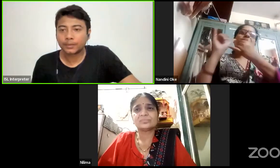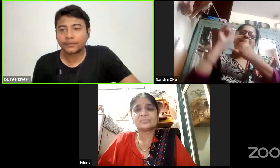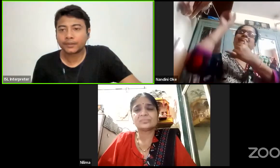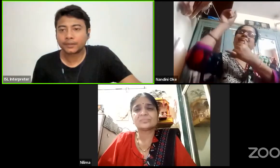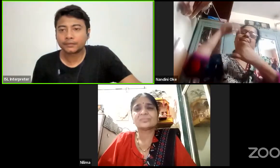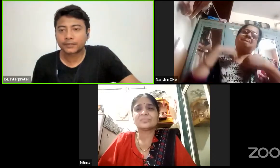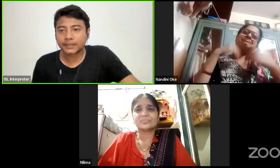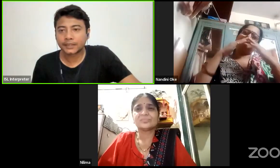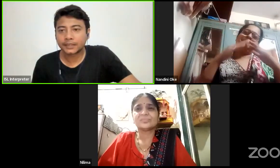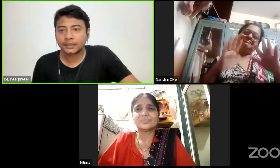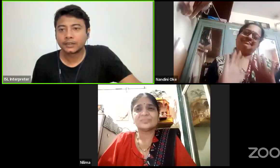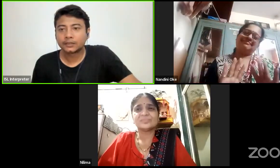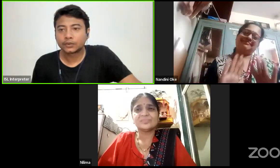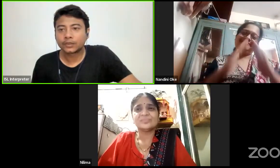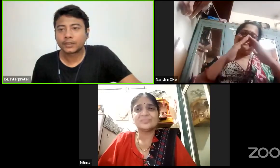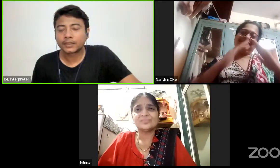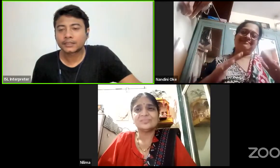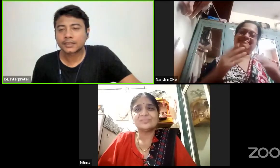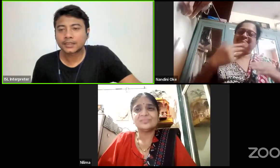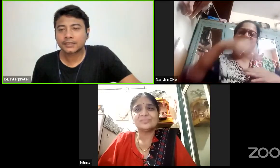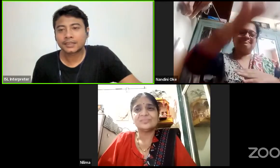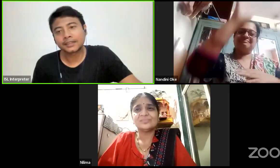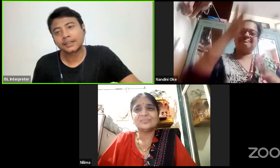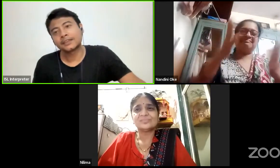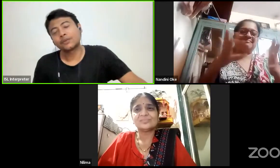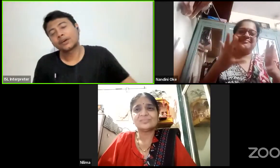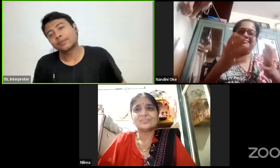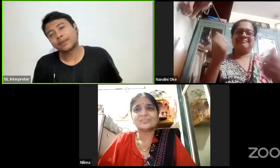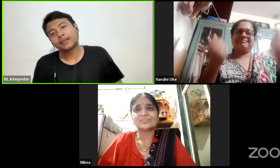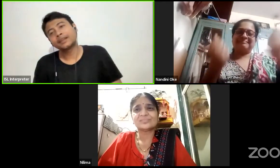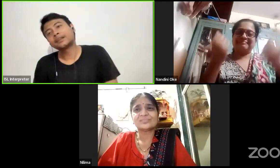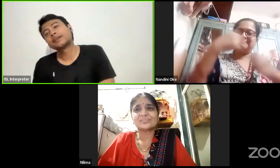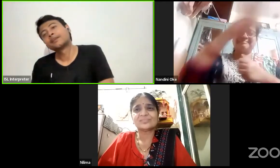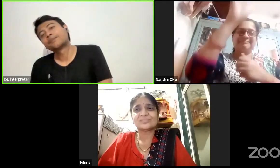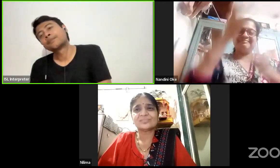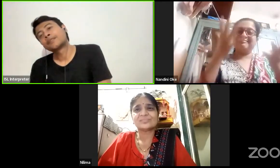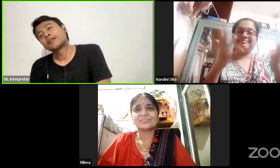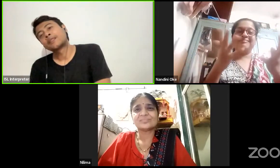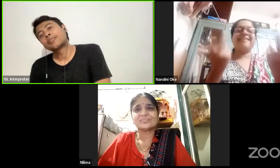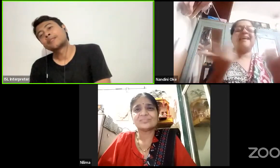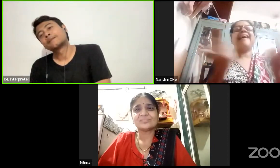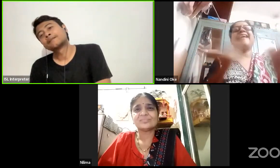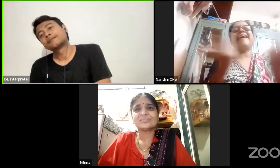हाँ, तो वो घर पे ही फंसे रह गए। तो ये कृष्णा क्या चाहते हैं, कि वो घर पे ही रहे?